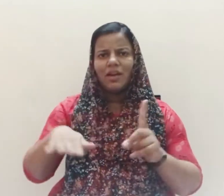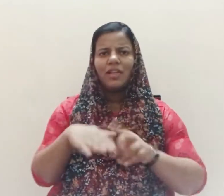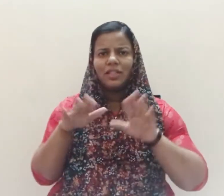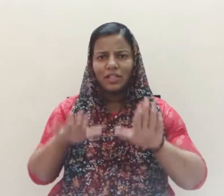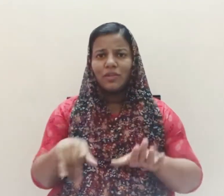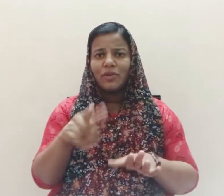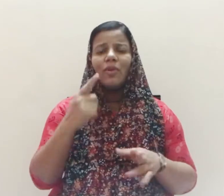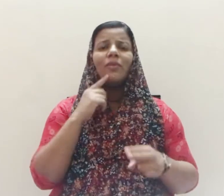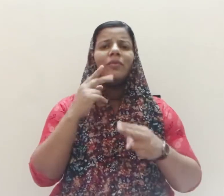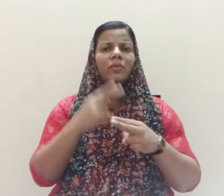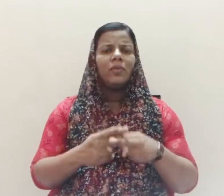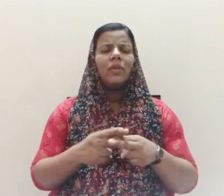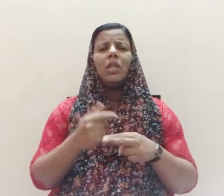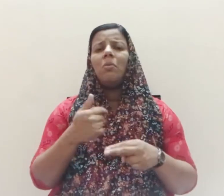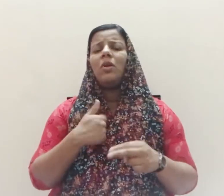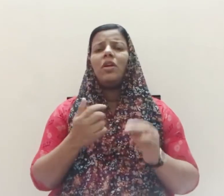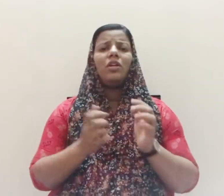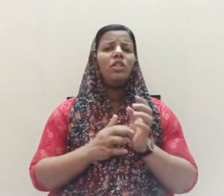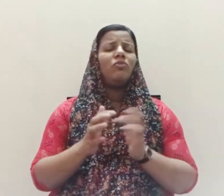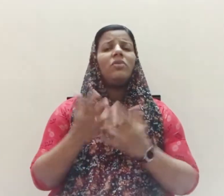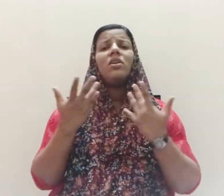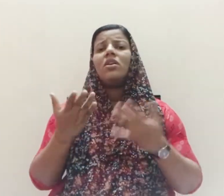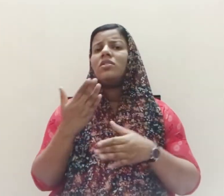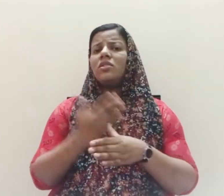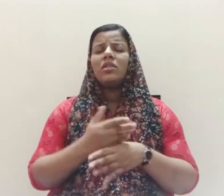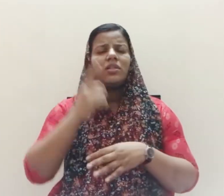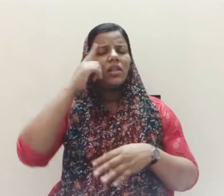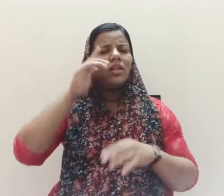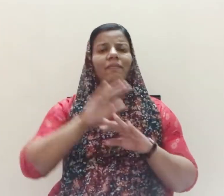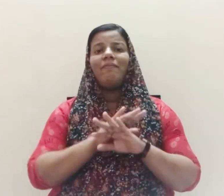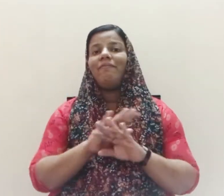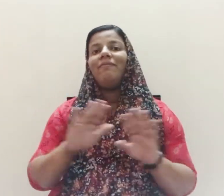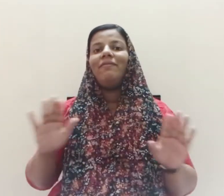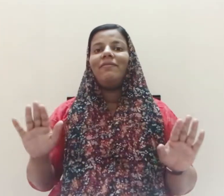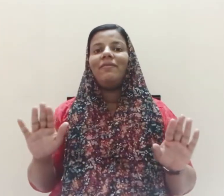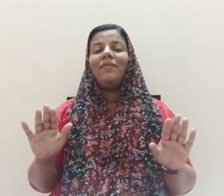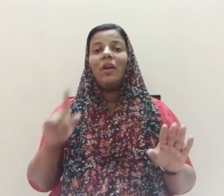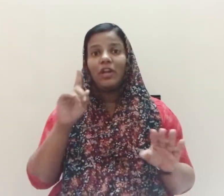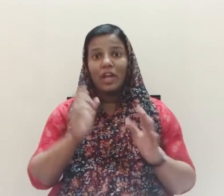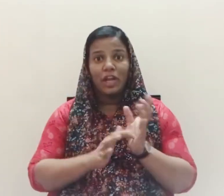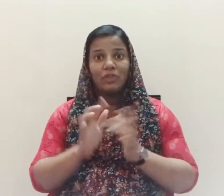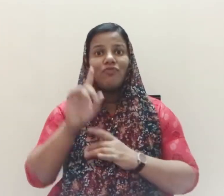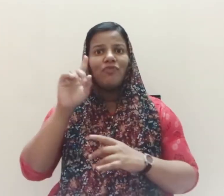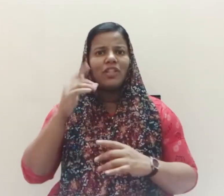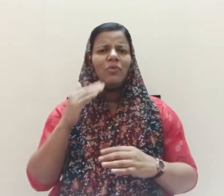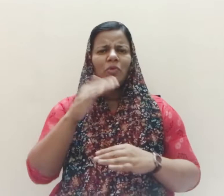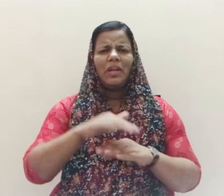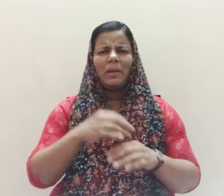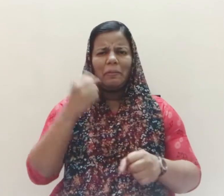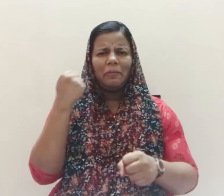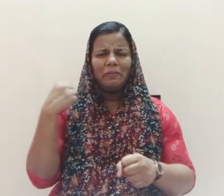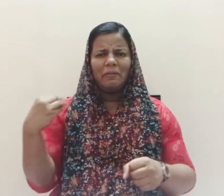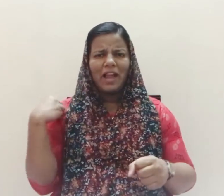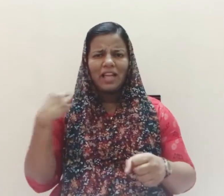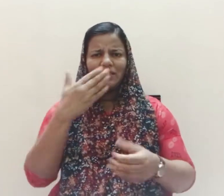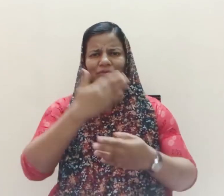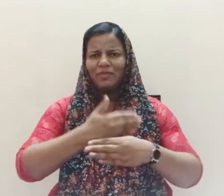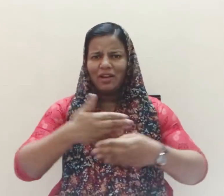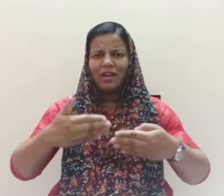നമ്മൾ ഒരിക്കലും കർത്താവെ ഞാൻ പോയി എന്ത് ചെയ്യും എന്ന് ചിന്തിക്കാതെ കർത്താവെ അങ്ങ് പോയി അത് നിരപ്പാക്കി തരുന്നതിനായിട്ട് സ്തോത്രം. അങ്ങ് പോയി